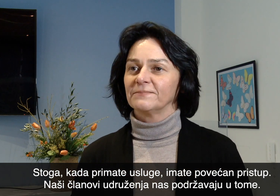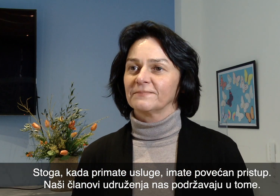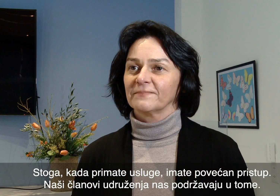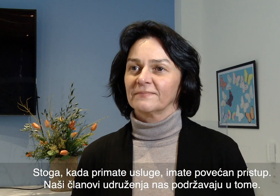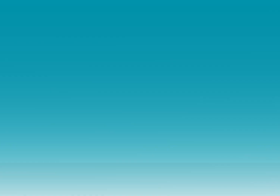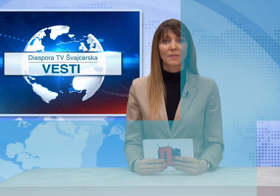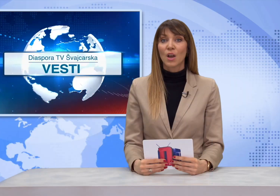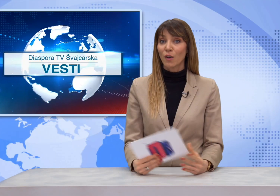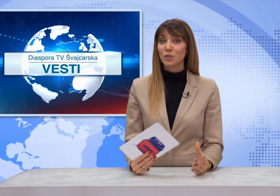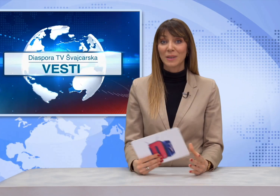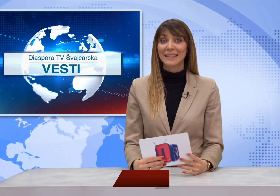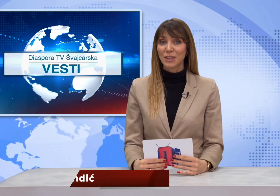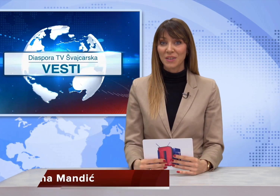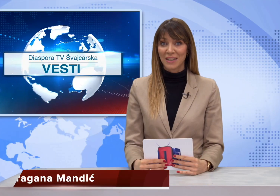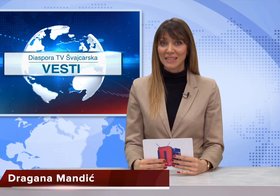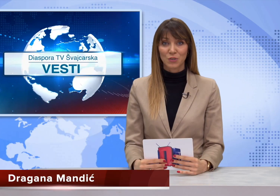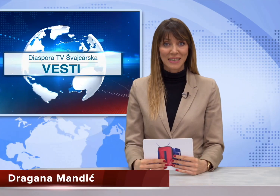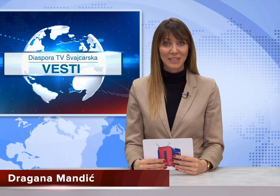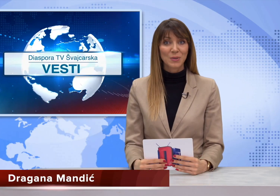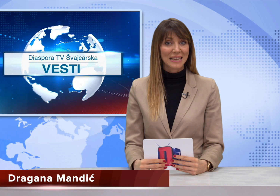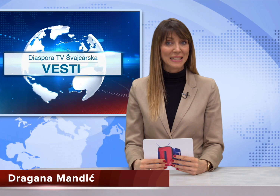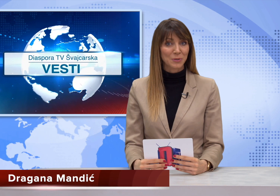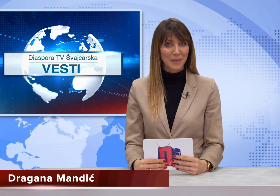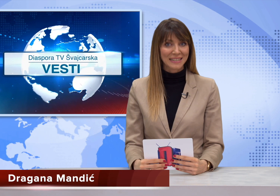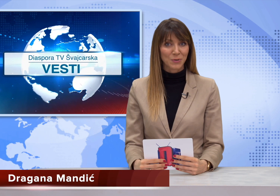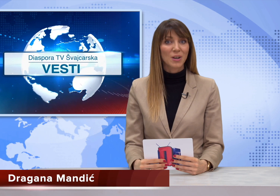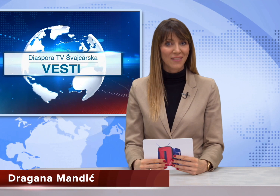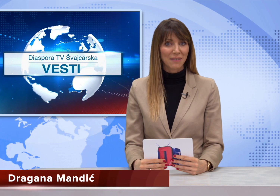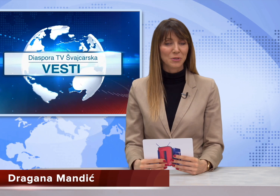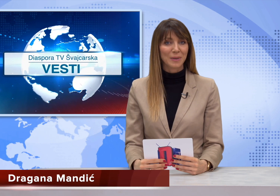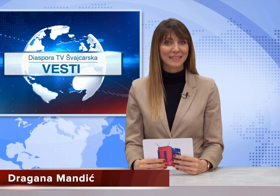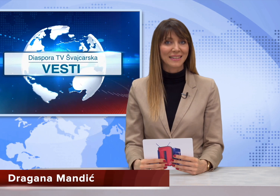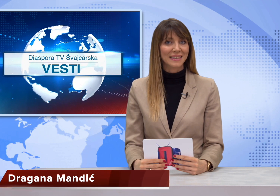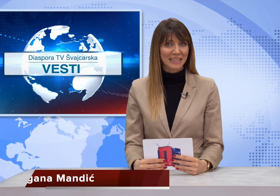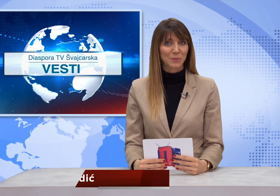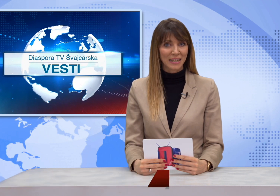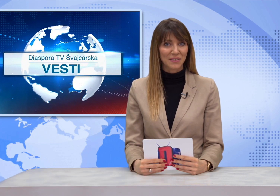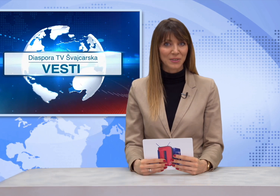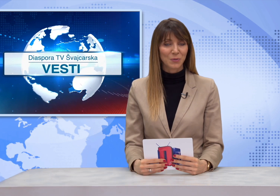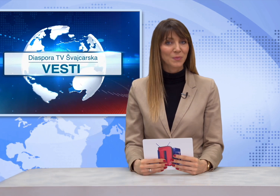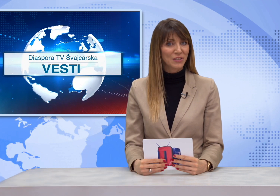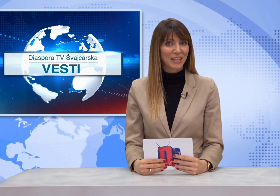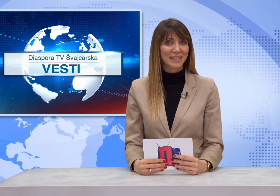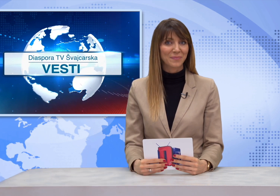dabei. Ovo su bile najnovije vesti u Švajcarskoj na srpskom jeziku. Hvala vam što pratite Dijasporu televiziju. Doviđenja!